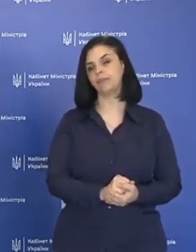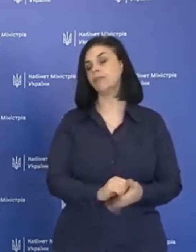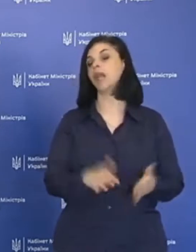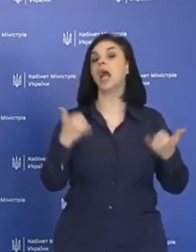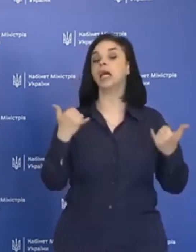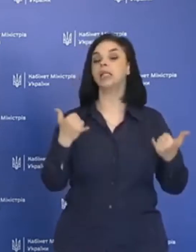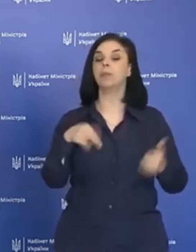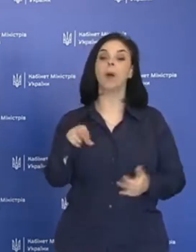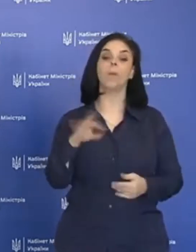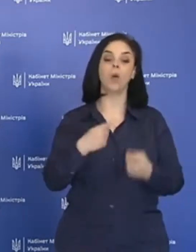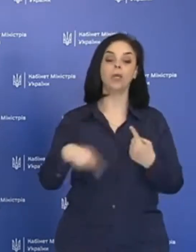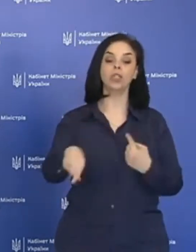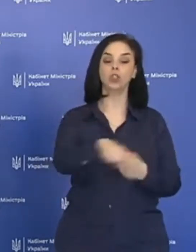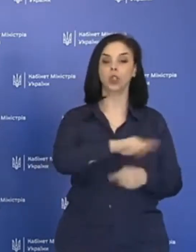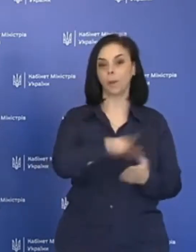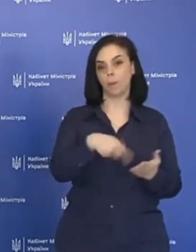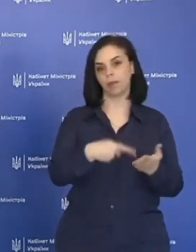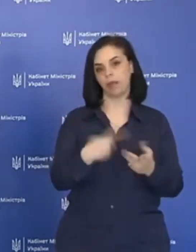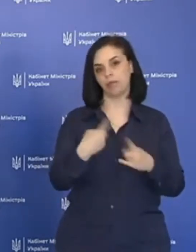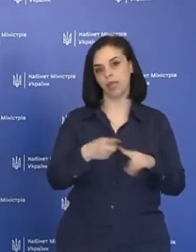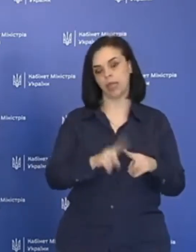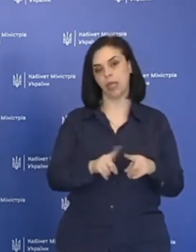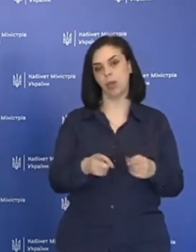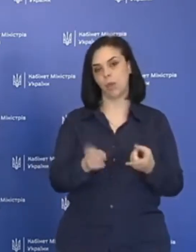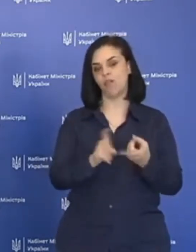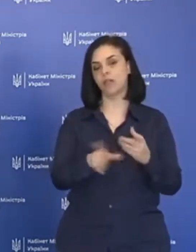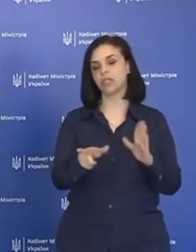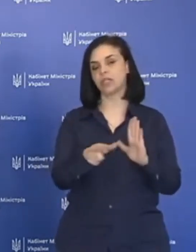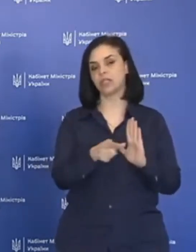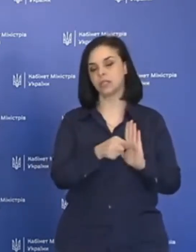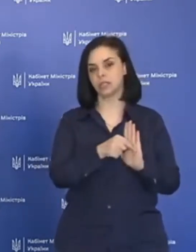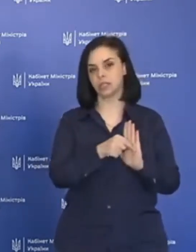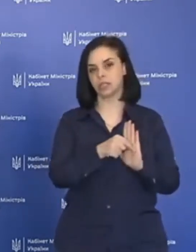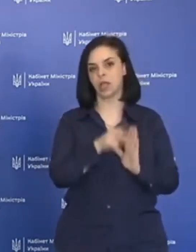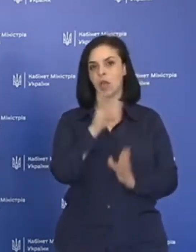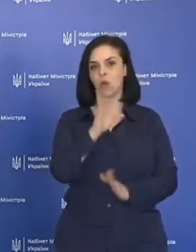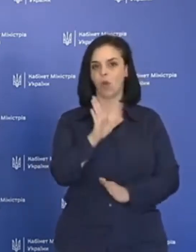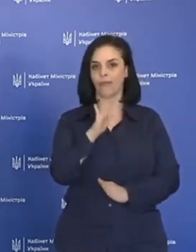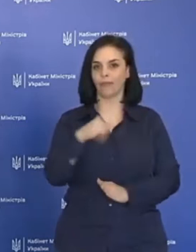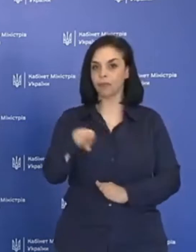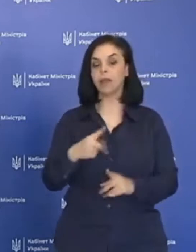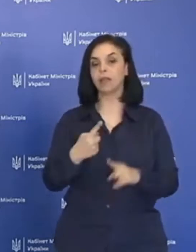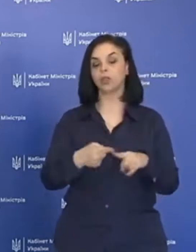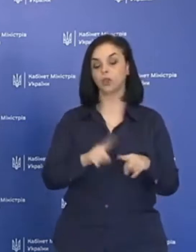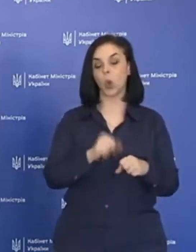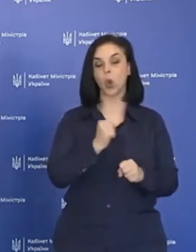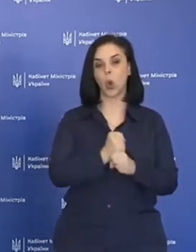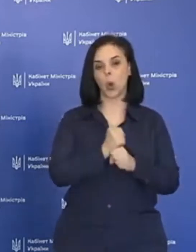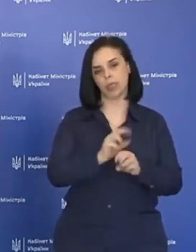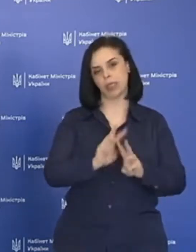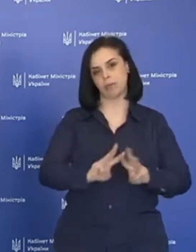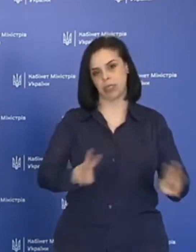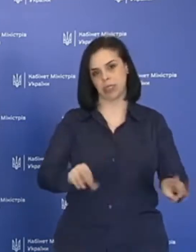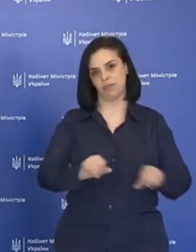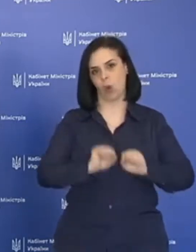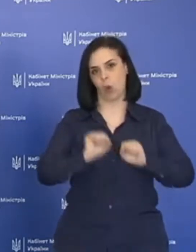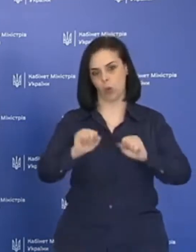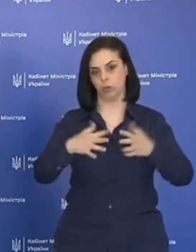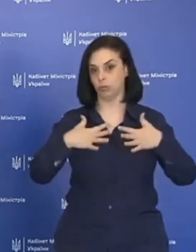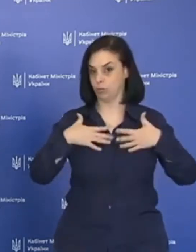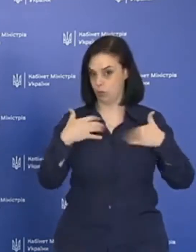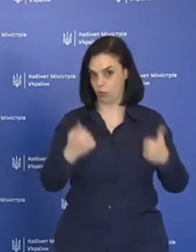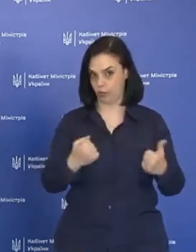Тепер по інших питаннях, які пов'язані з COVID і те, що робить Міністерство охорони